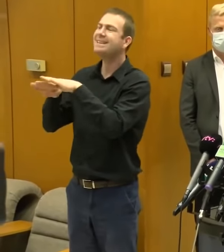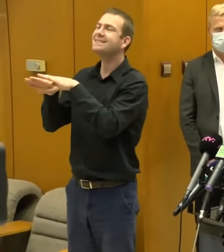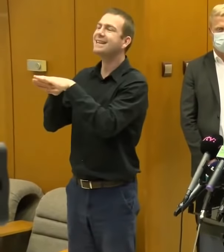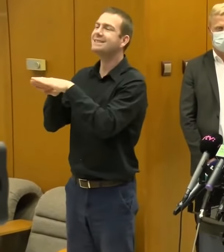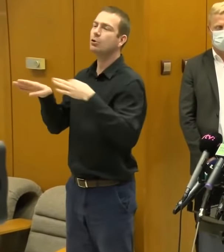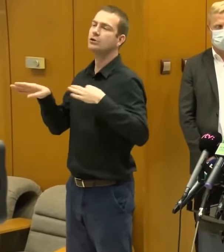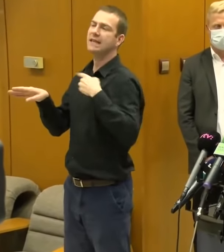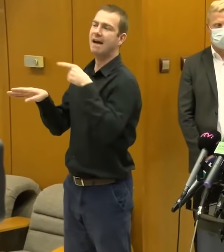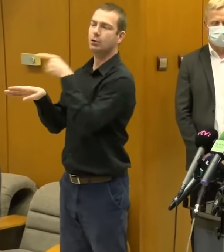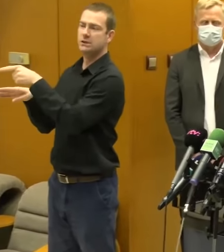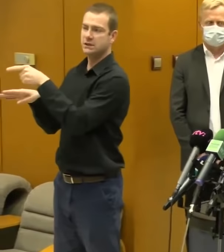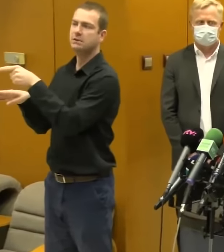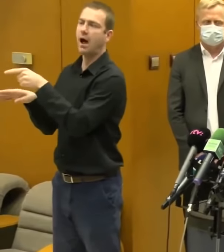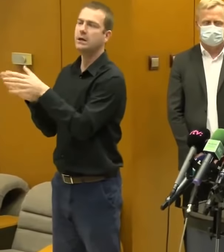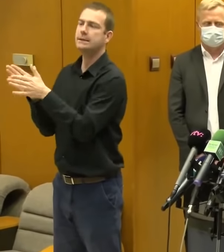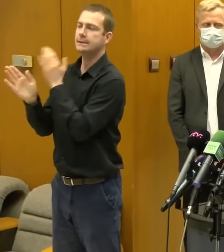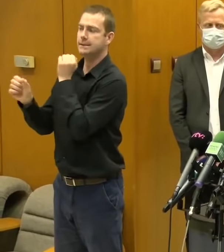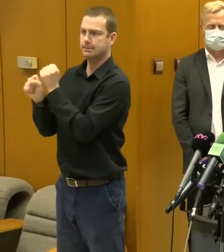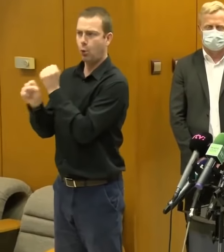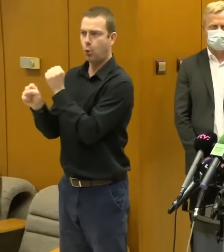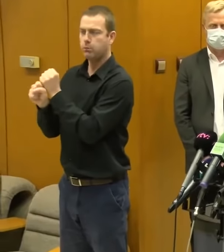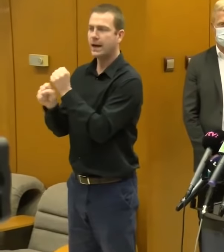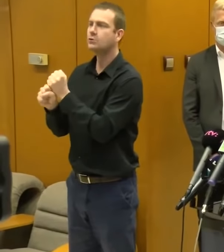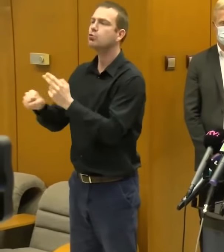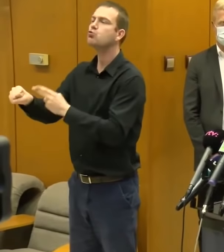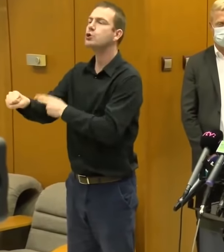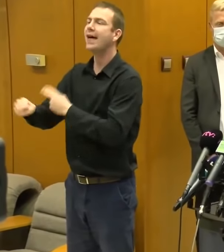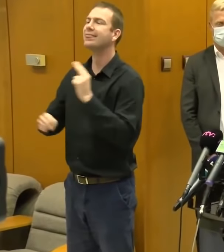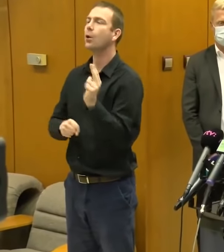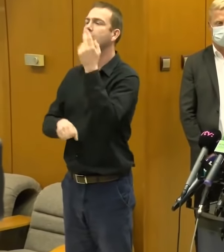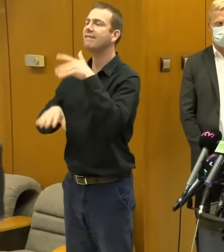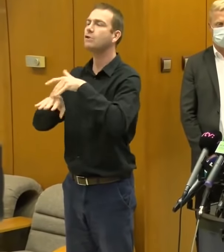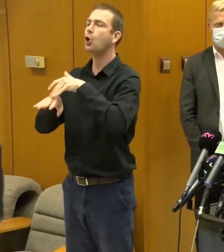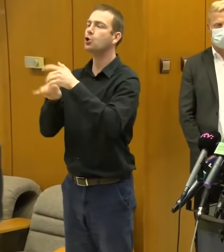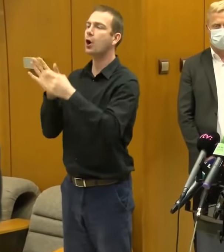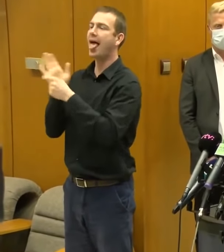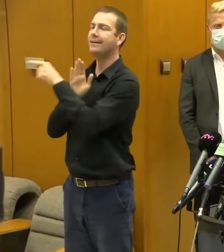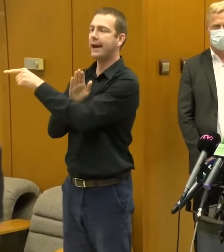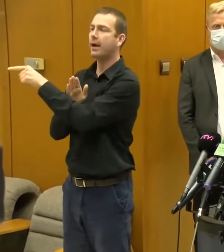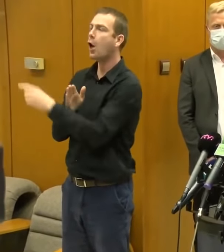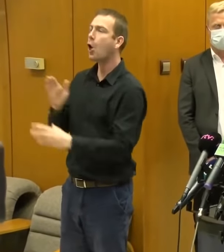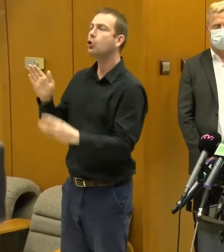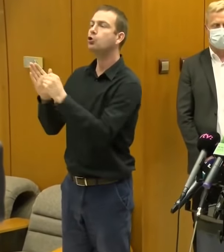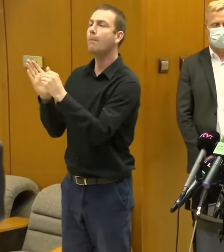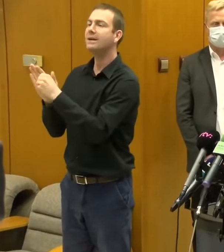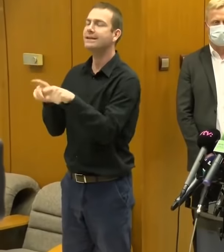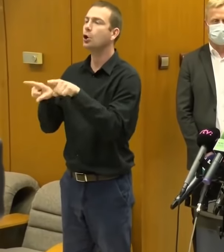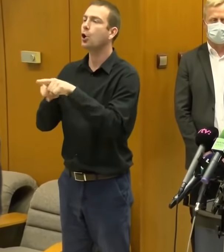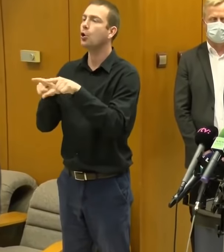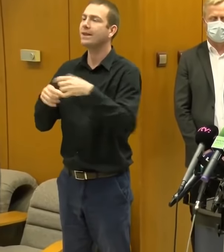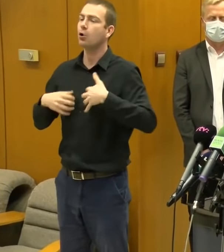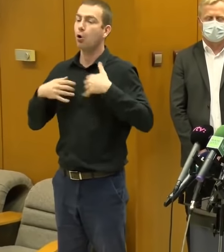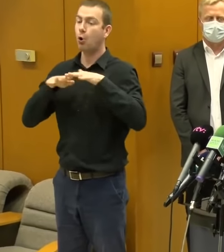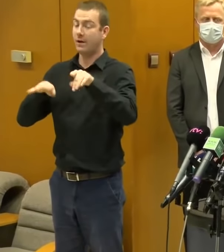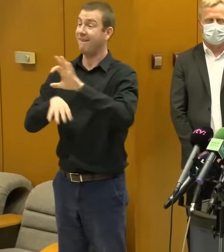zdravotníctva v spolupráci so štátnym ústavom pre kontrolu liečiv doplnili tieto ďalšie indikácie, čo je